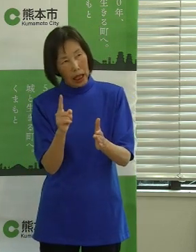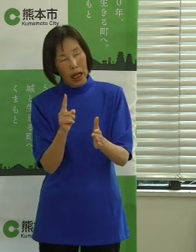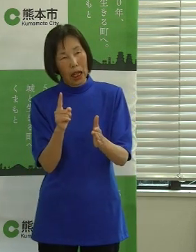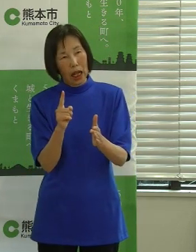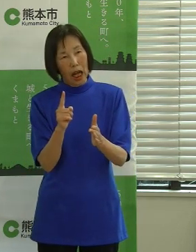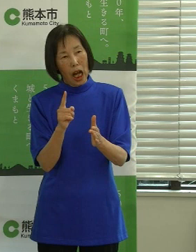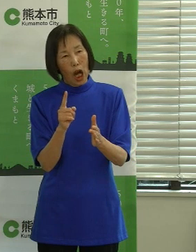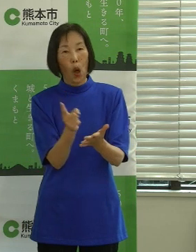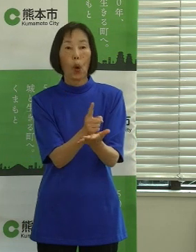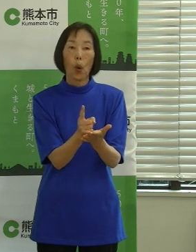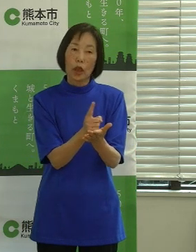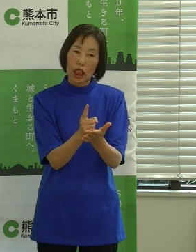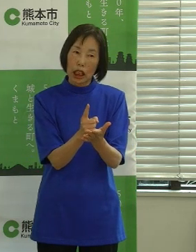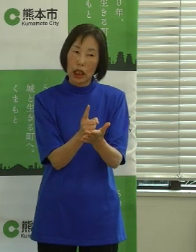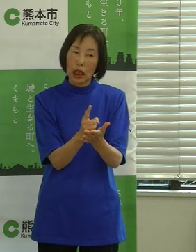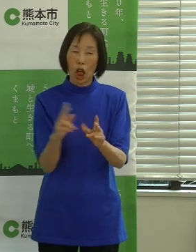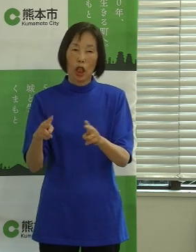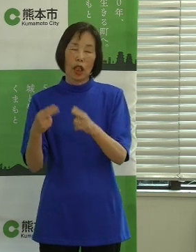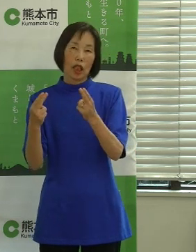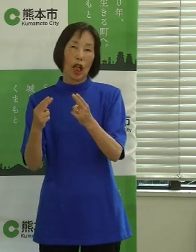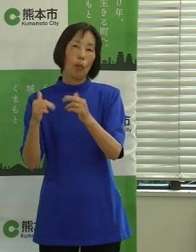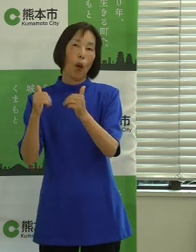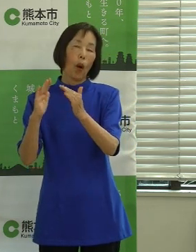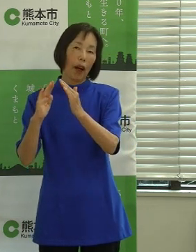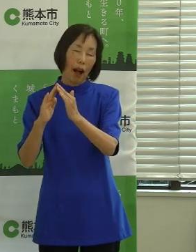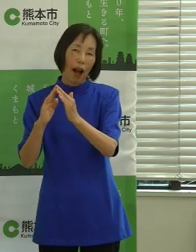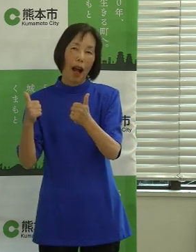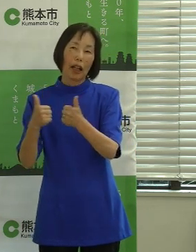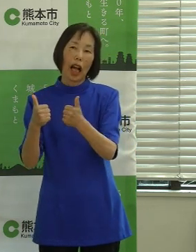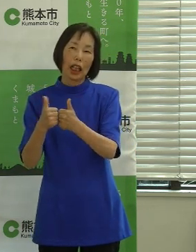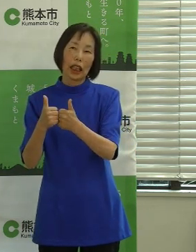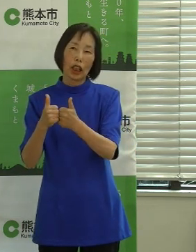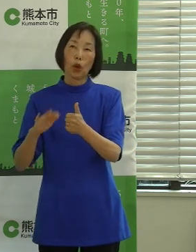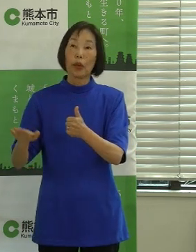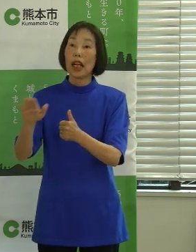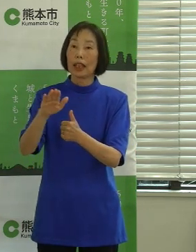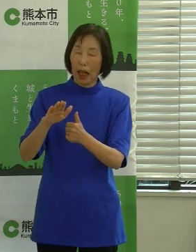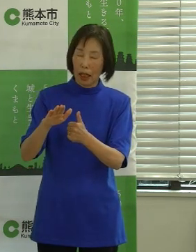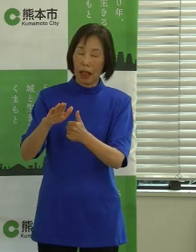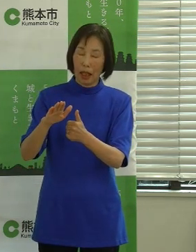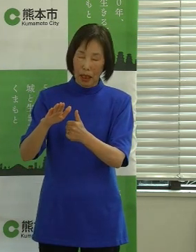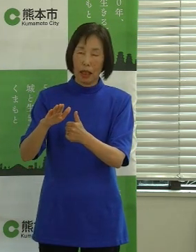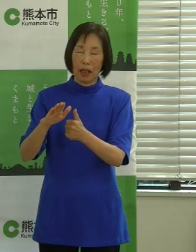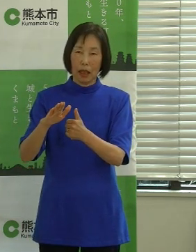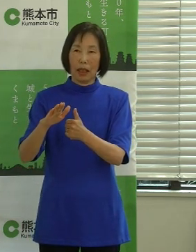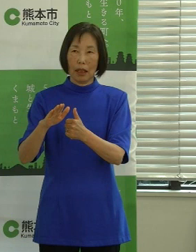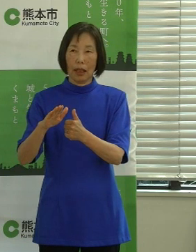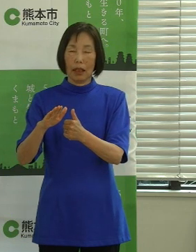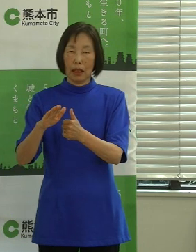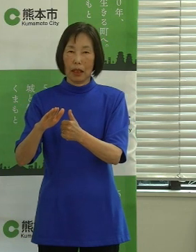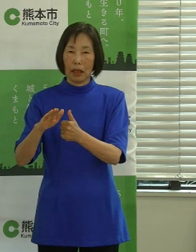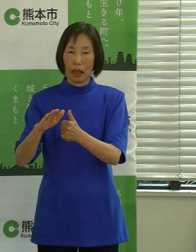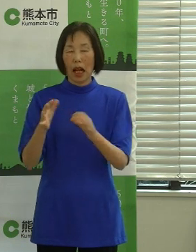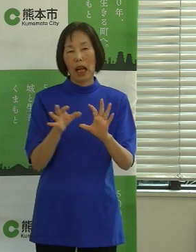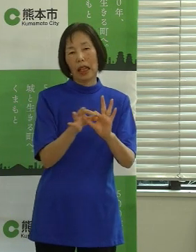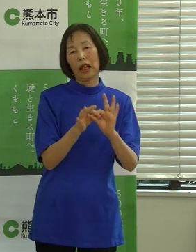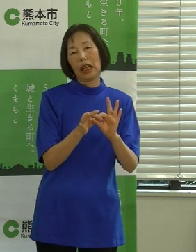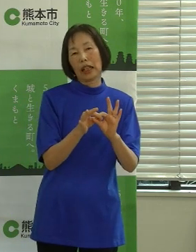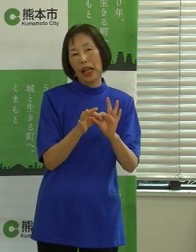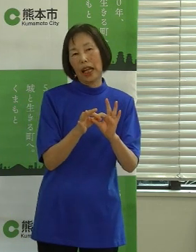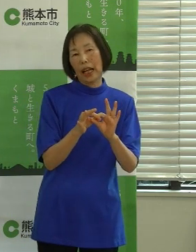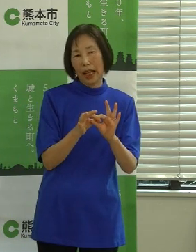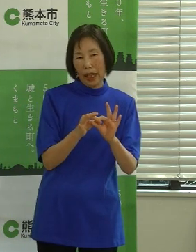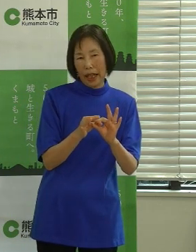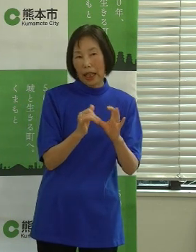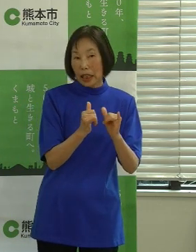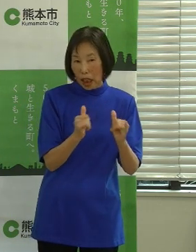で方針を専門家会議の先生方あるいはですねそういった関係の機関